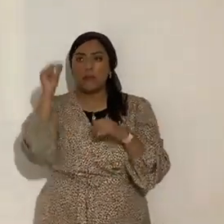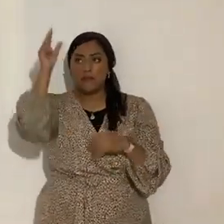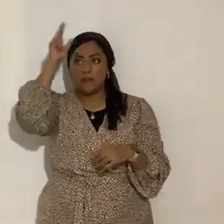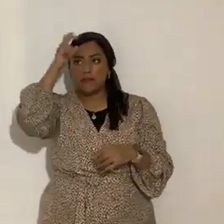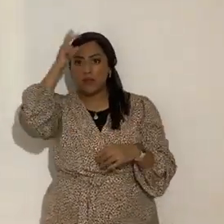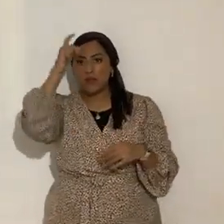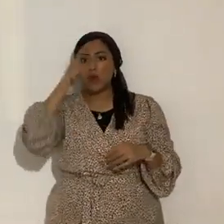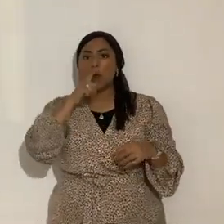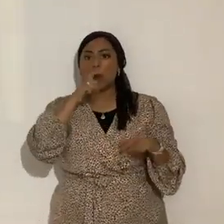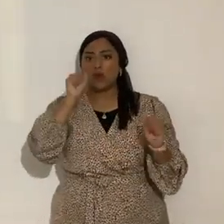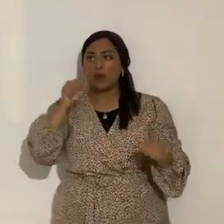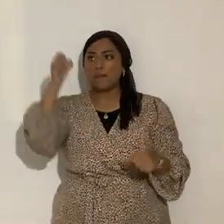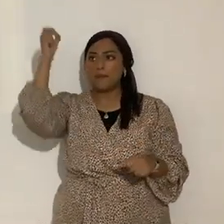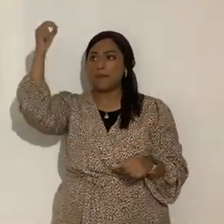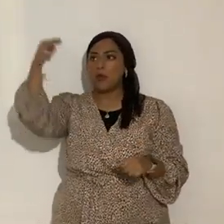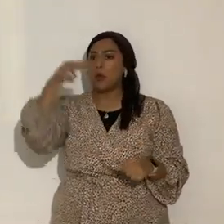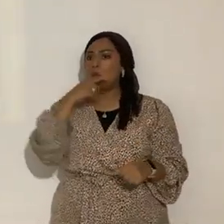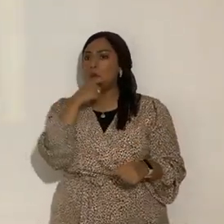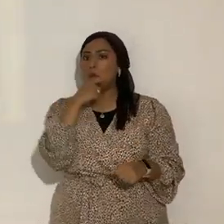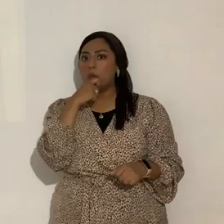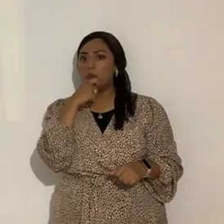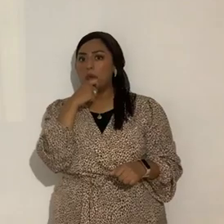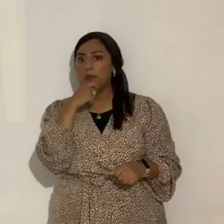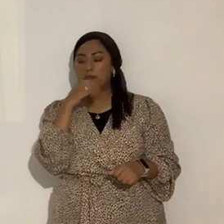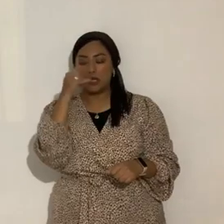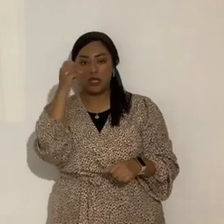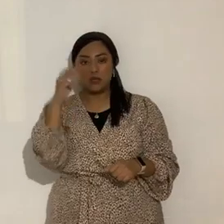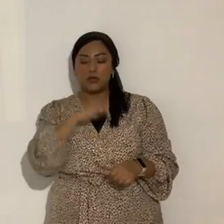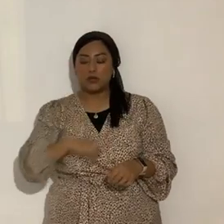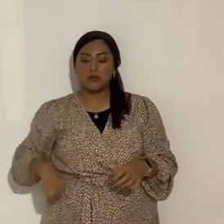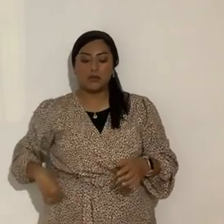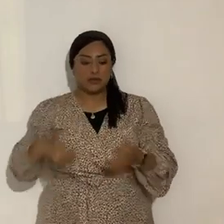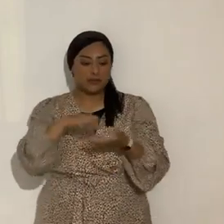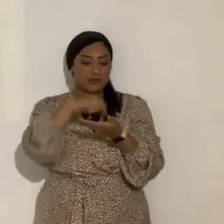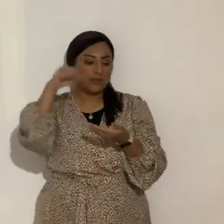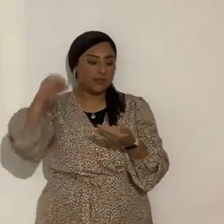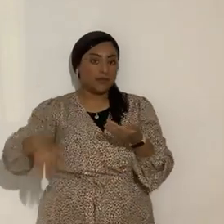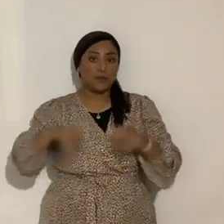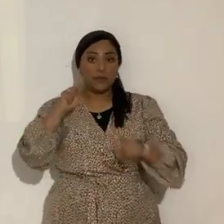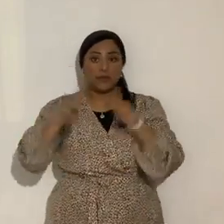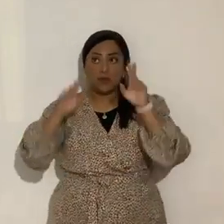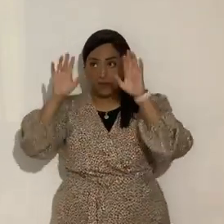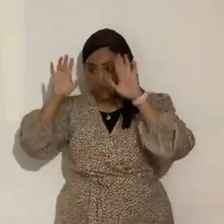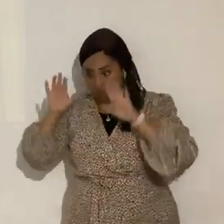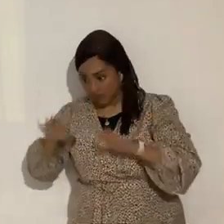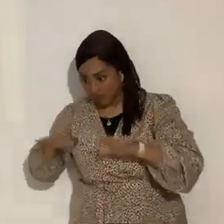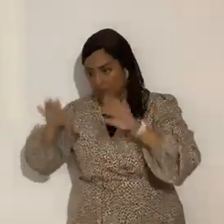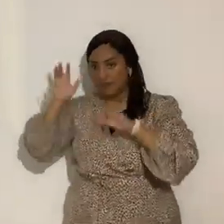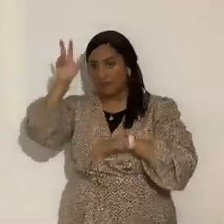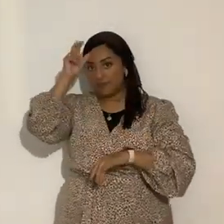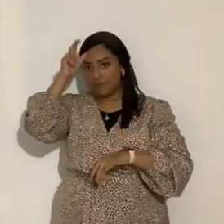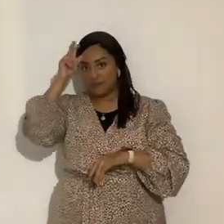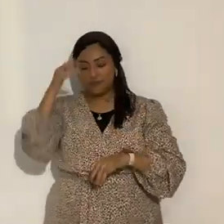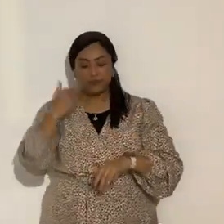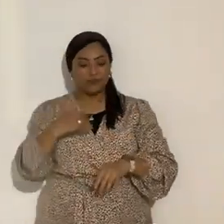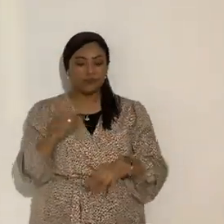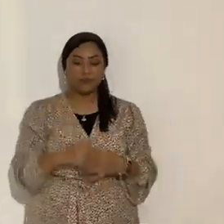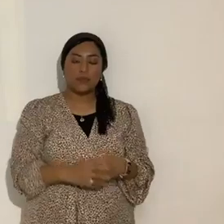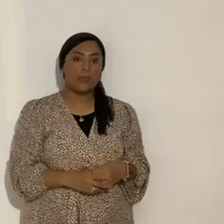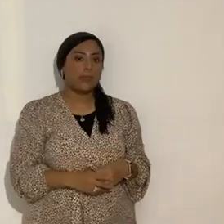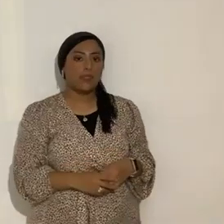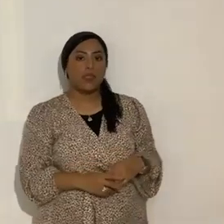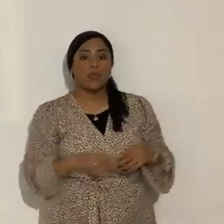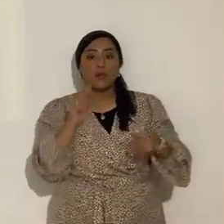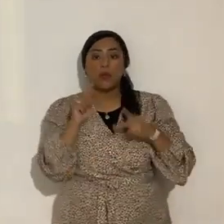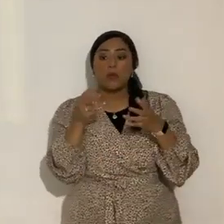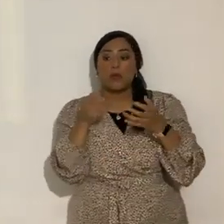bestia y quién podrá contra ella? Yahshua se reprenda eso, van a adorar al mismo Satanás. Entonces, ¿quieren